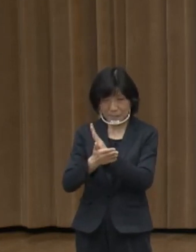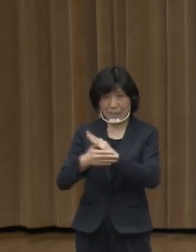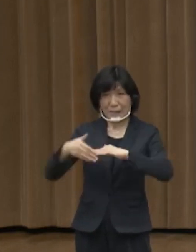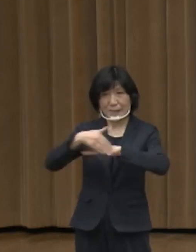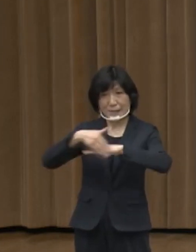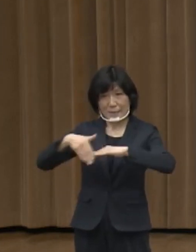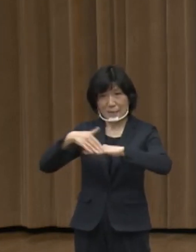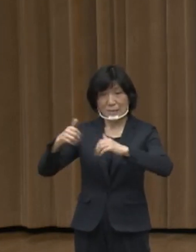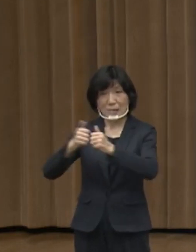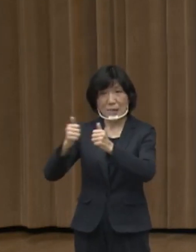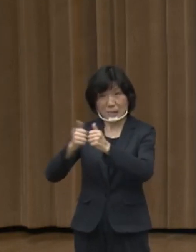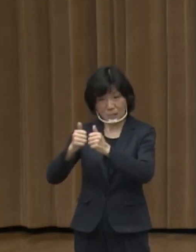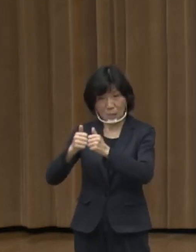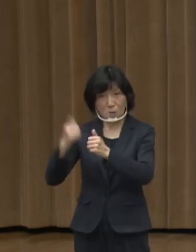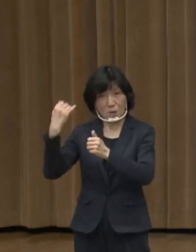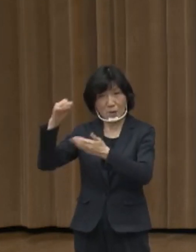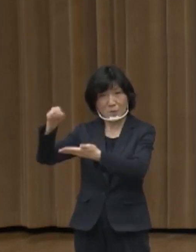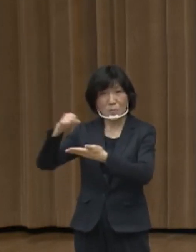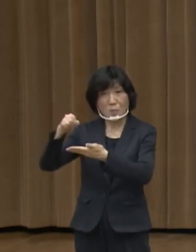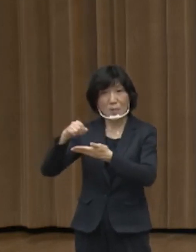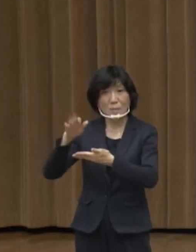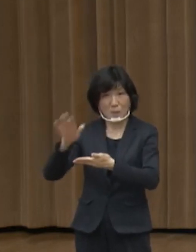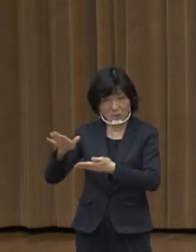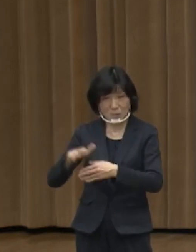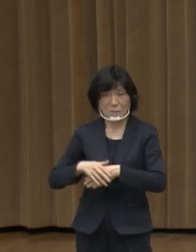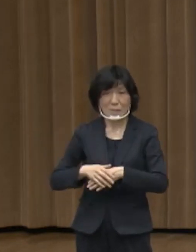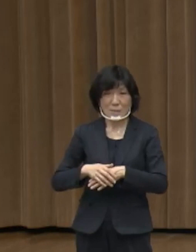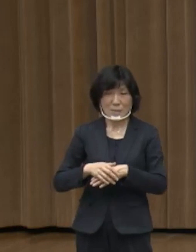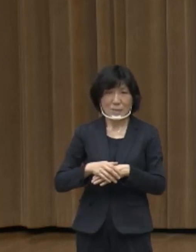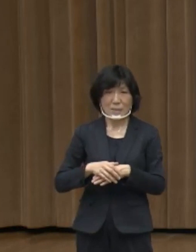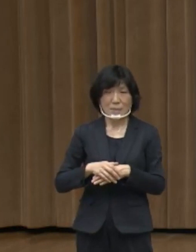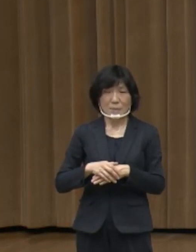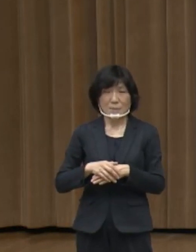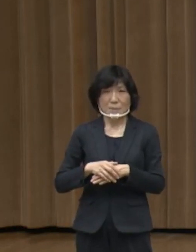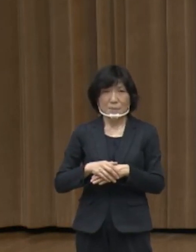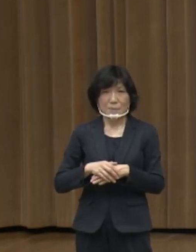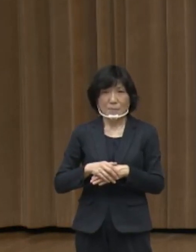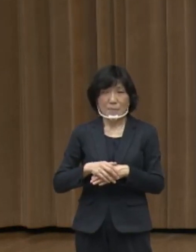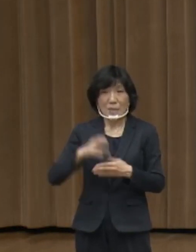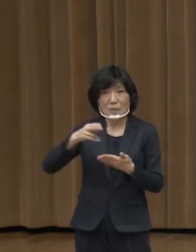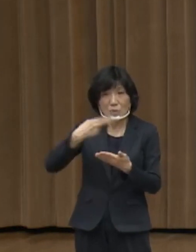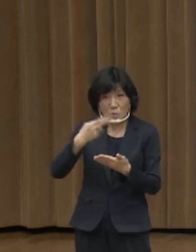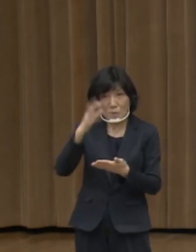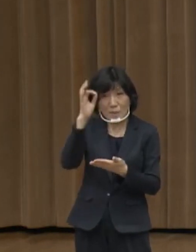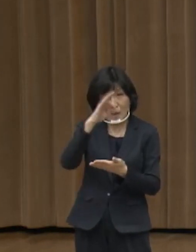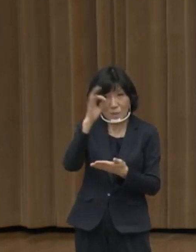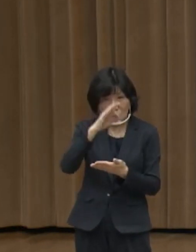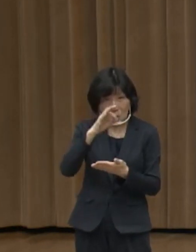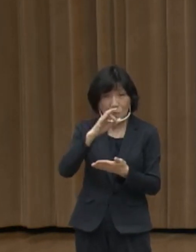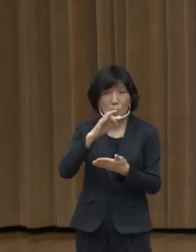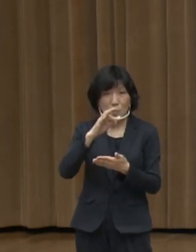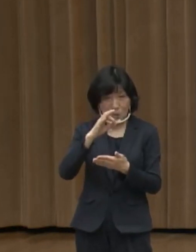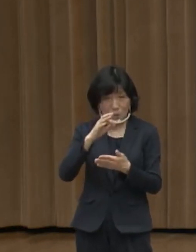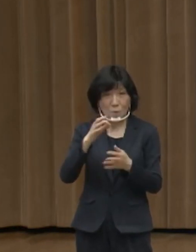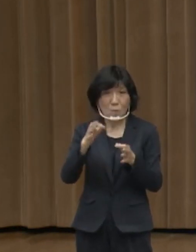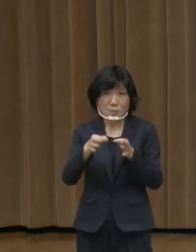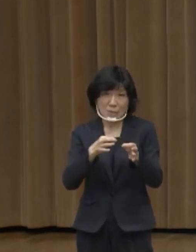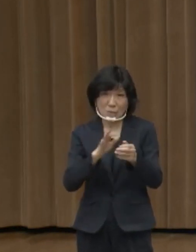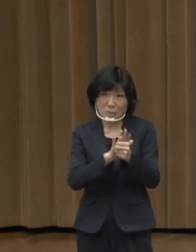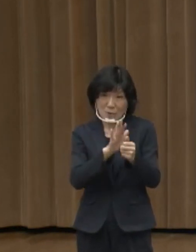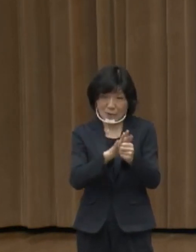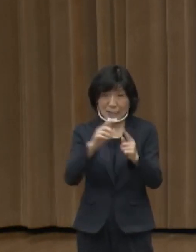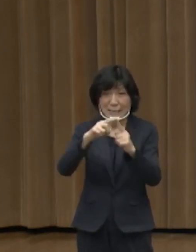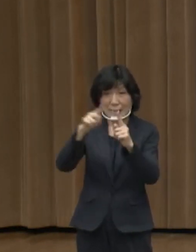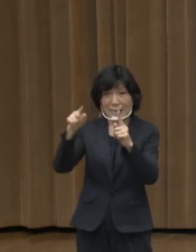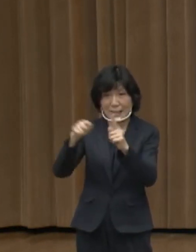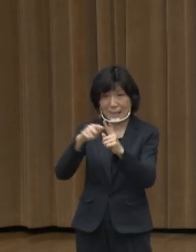のからのご提言もいただきながら、経済対策パッケージとして飲食観光事業者への支援、 DX 推進支